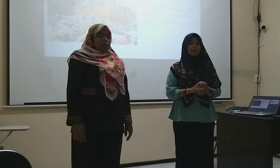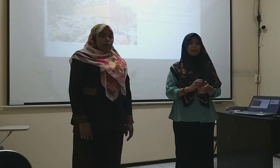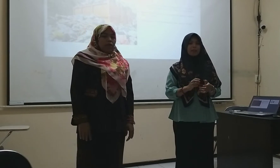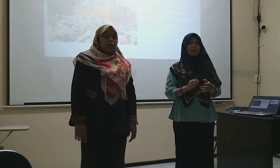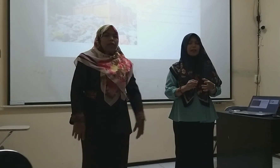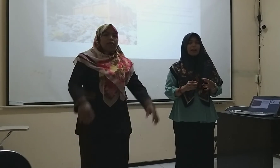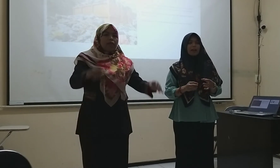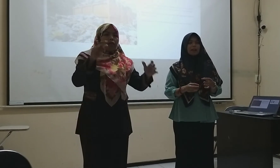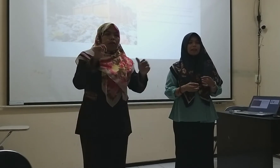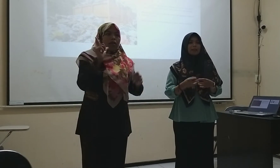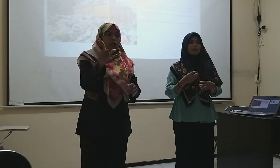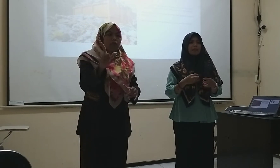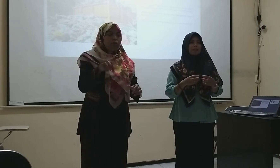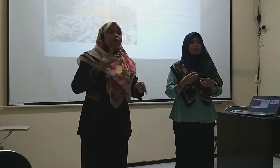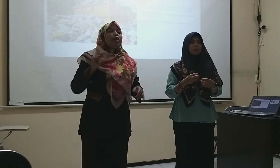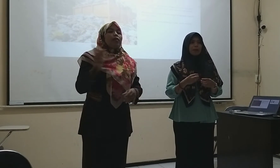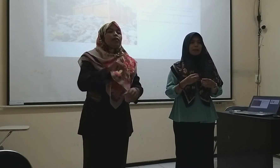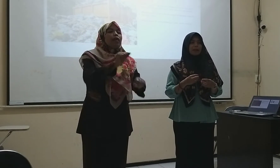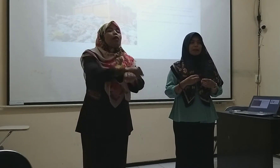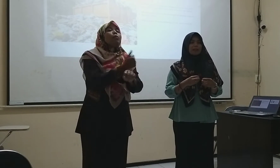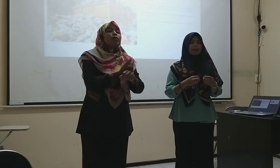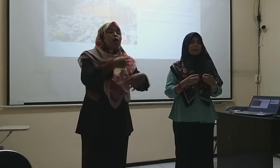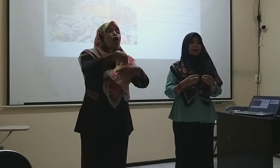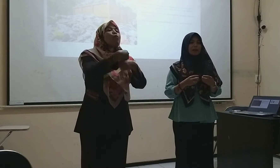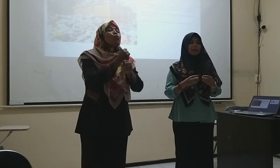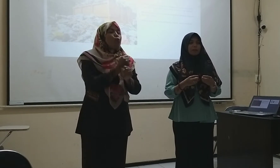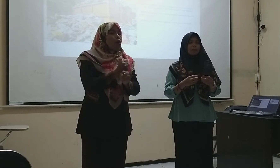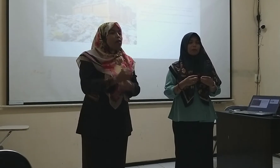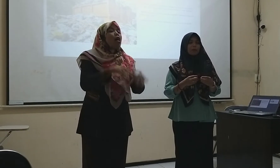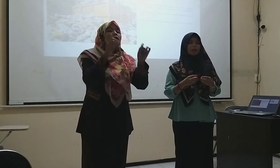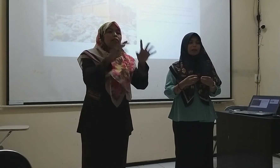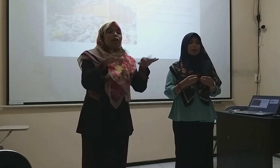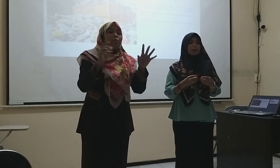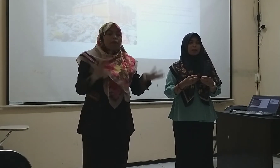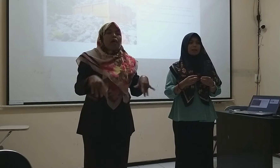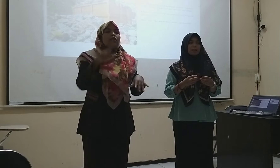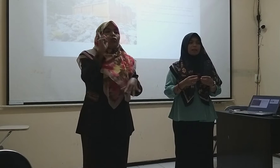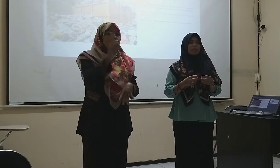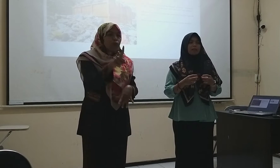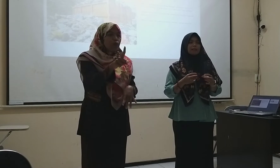Nah, kemudian kita bisa membuat sampah itu